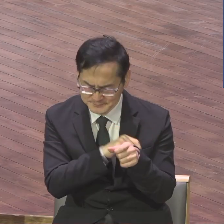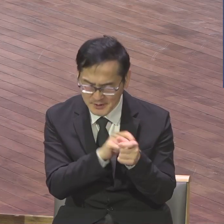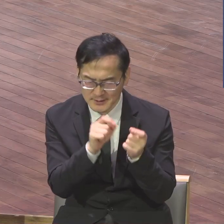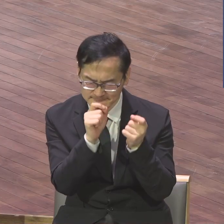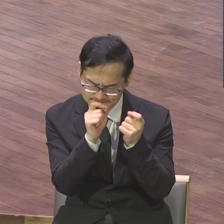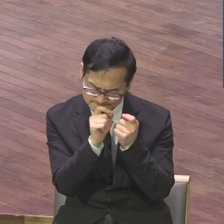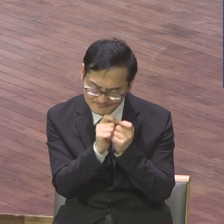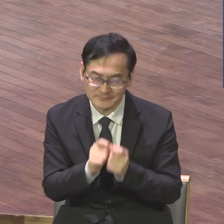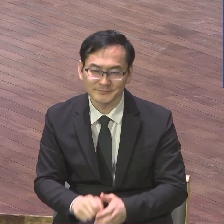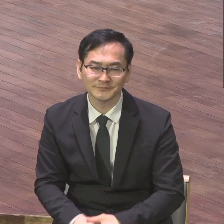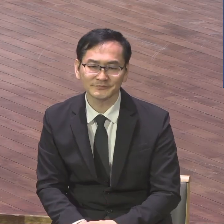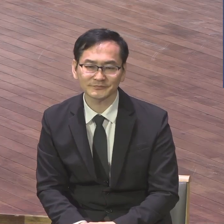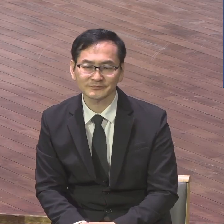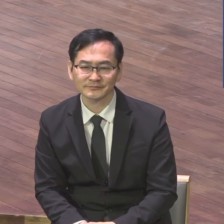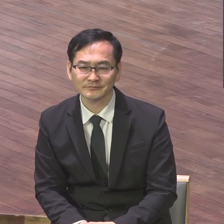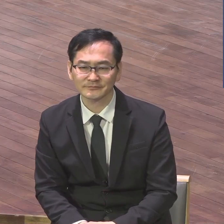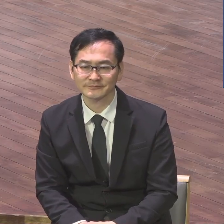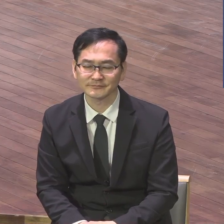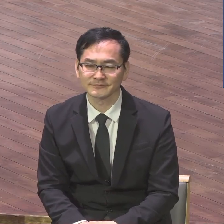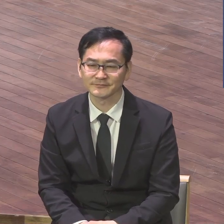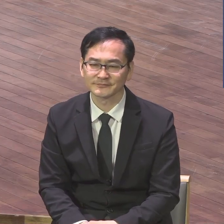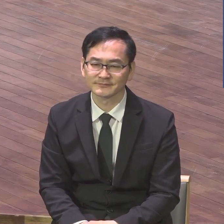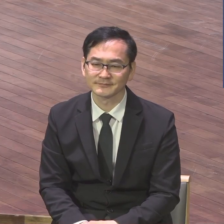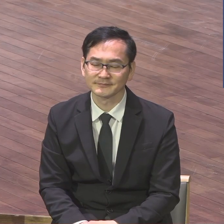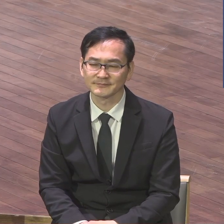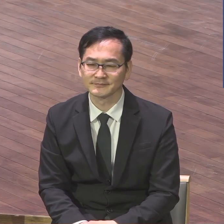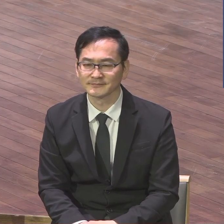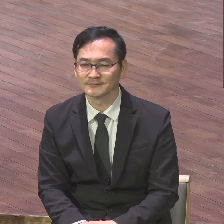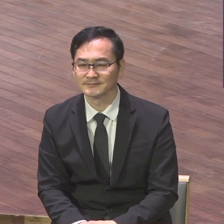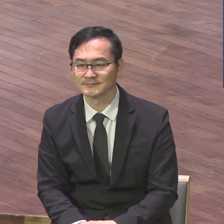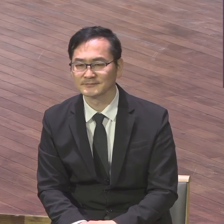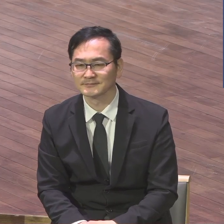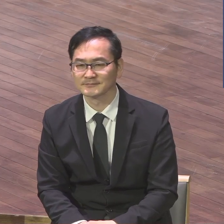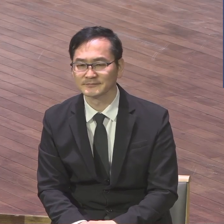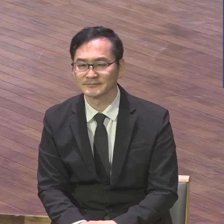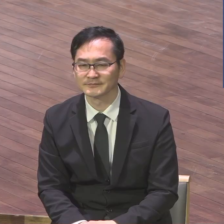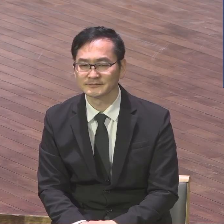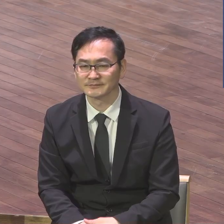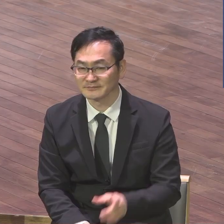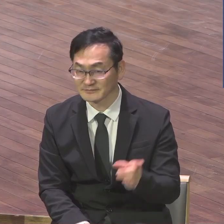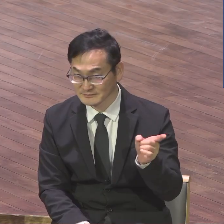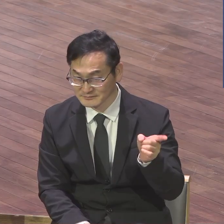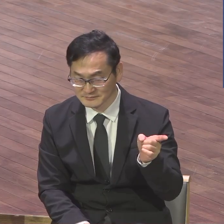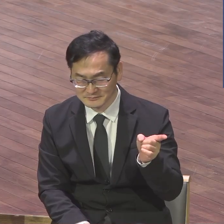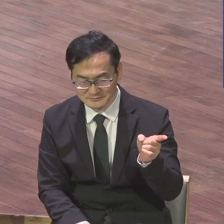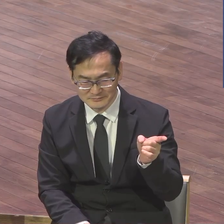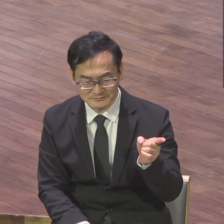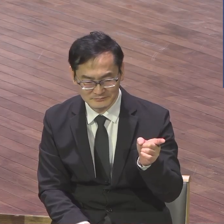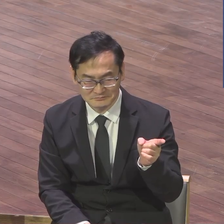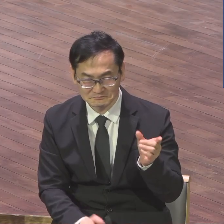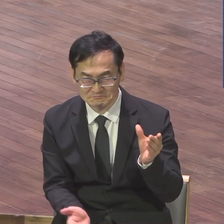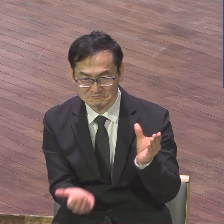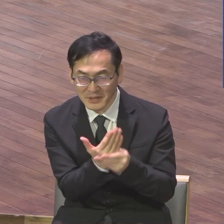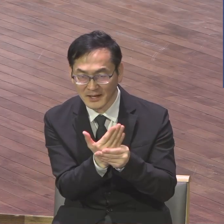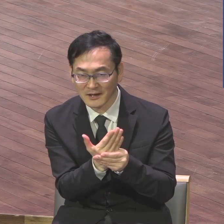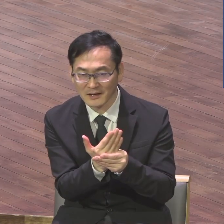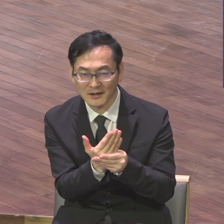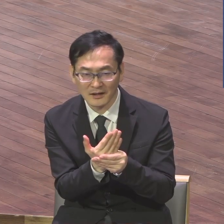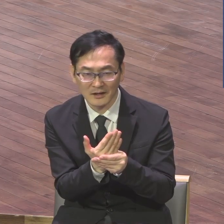나사로 가정을 사랑했습니다. 그런데 이 가정에 큰 문제가